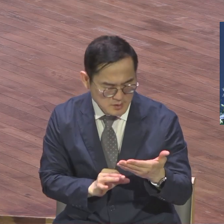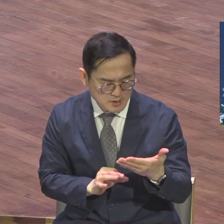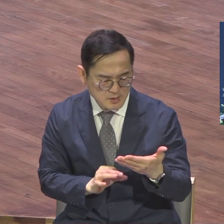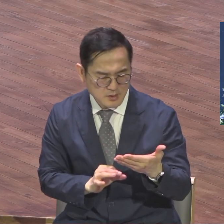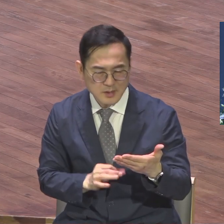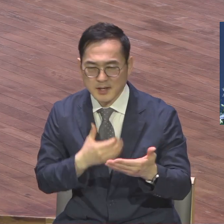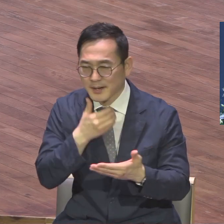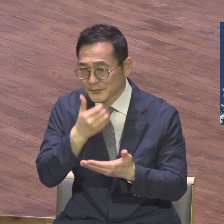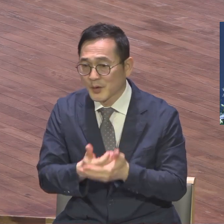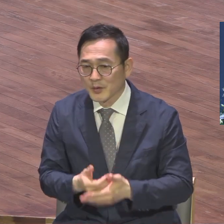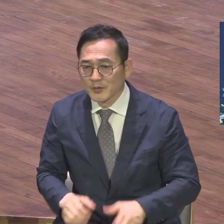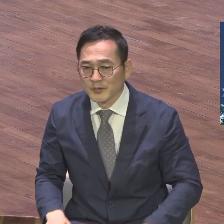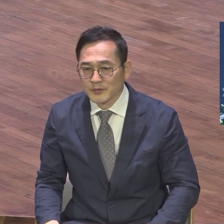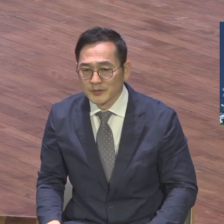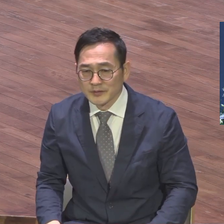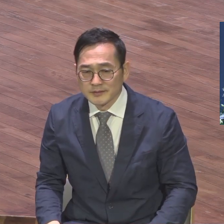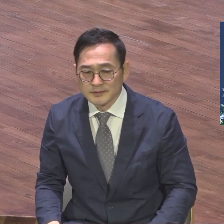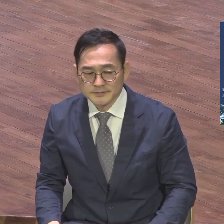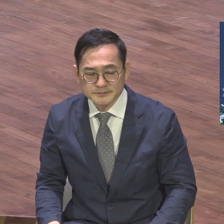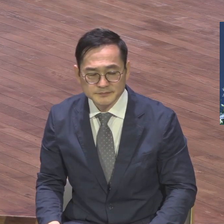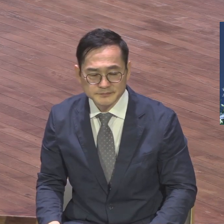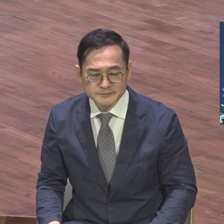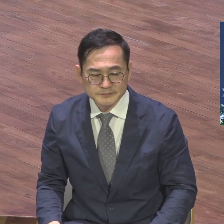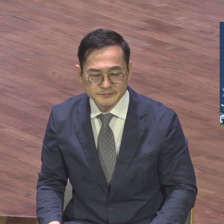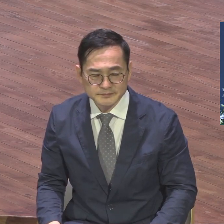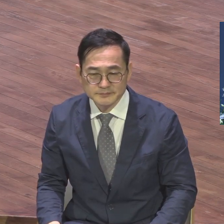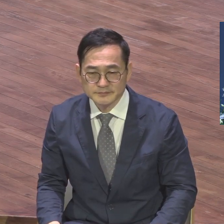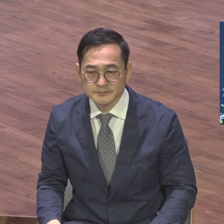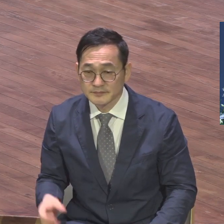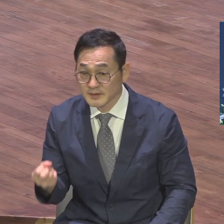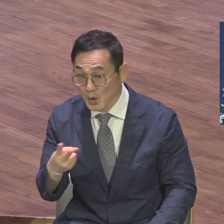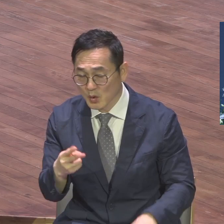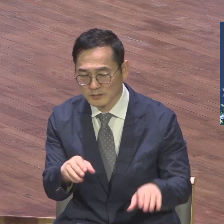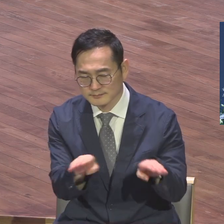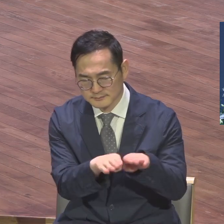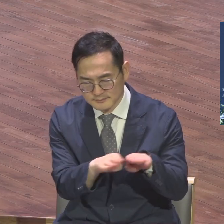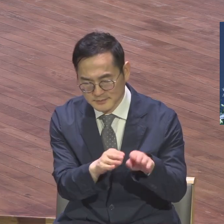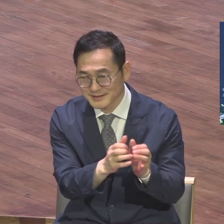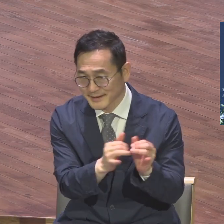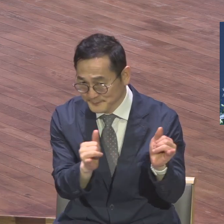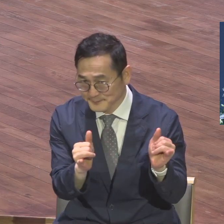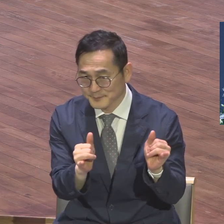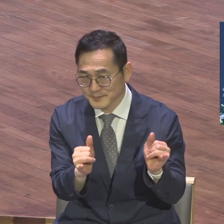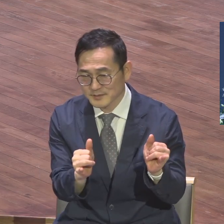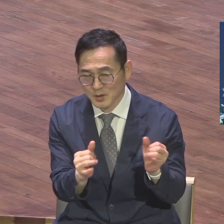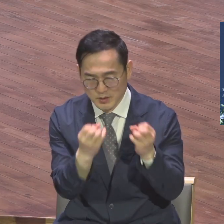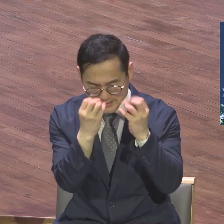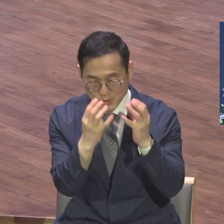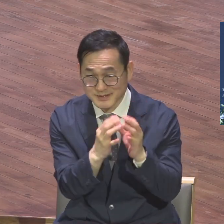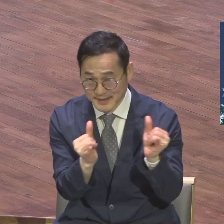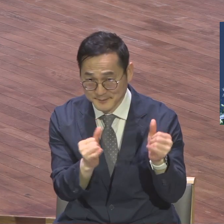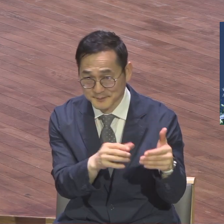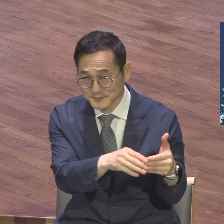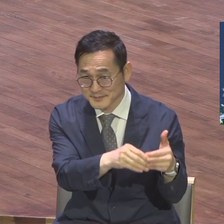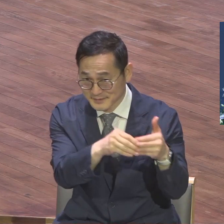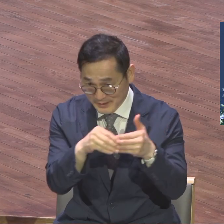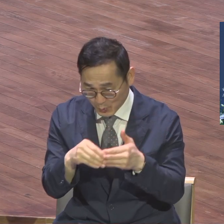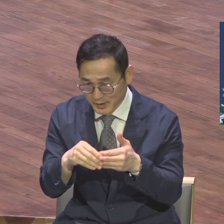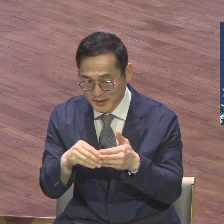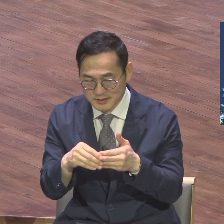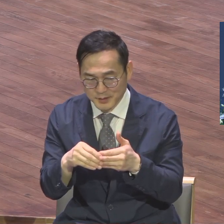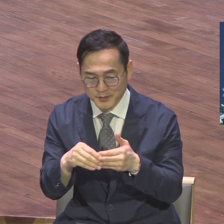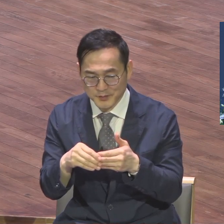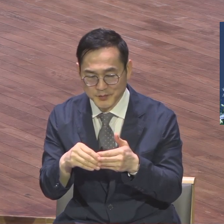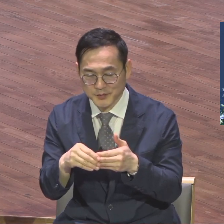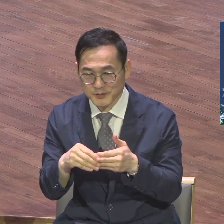그리고 그 이름은 기록되지 않지만은 장단기 결석자 세 가족, 이분들을 예배와 교회화